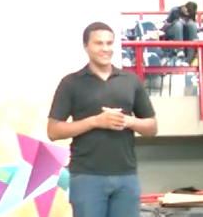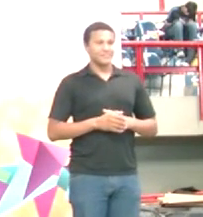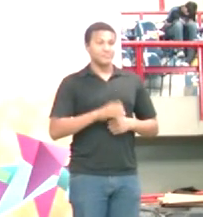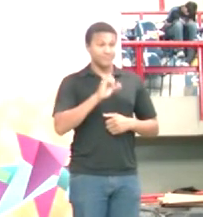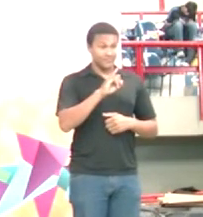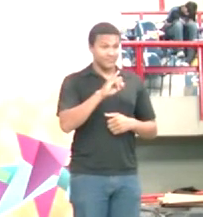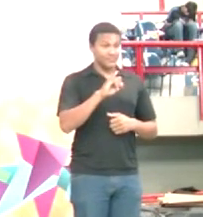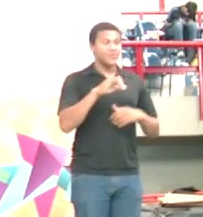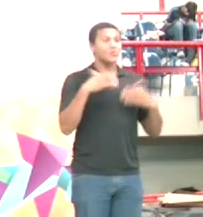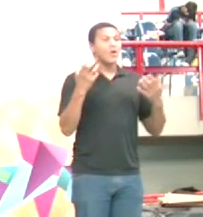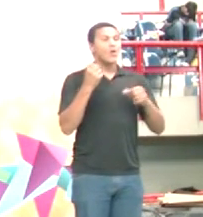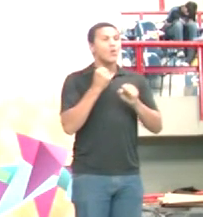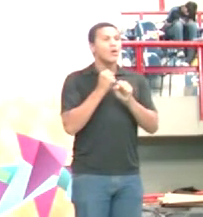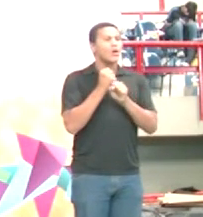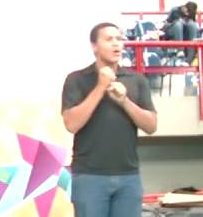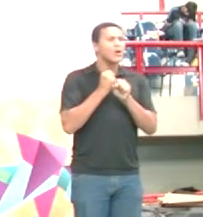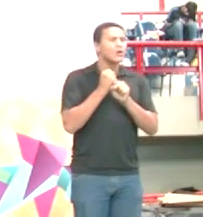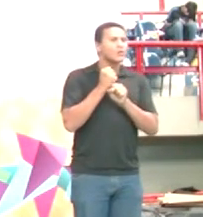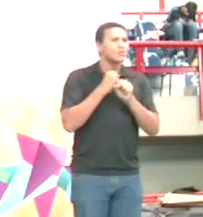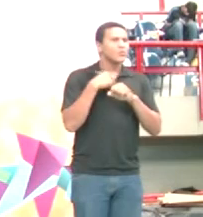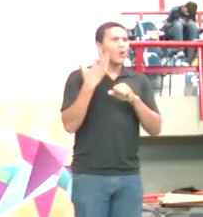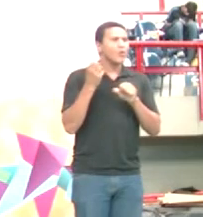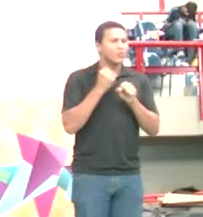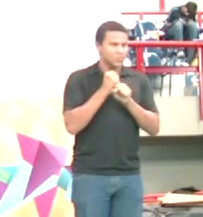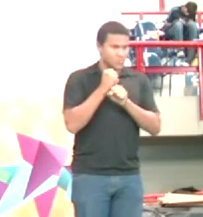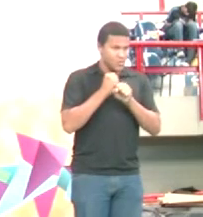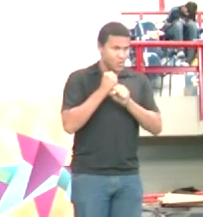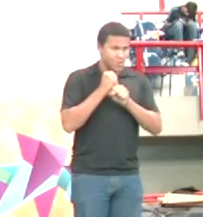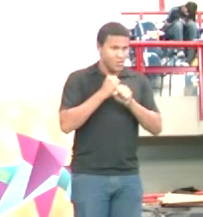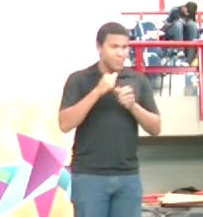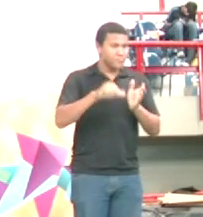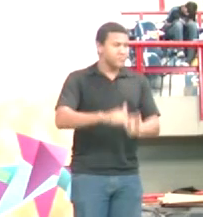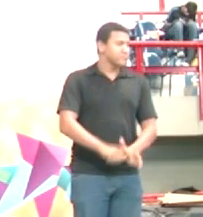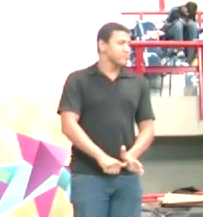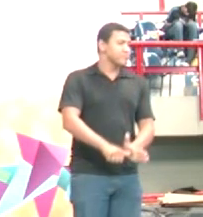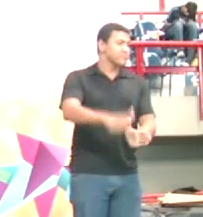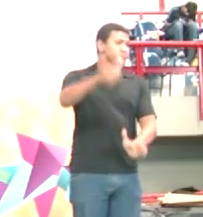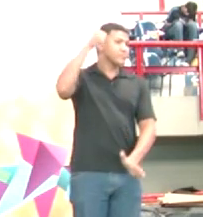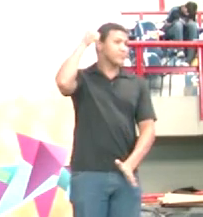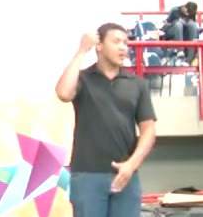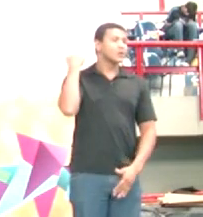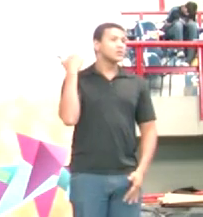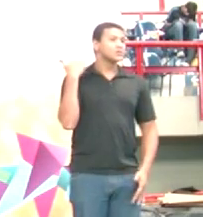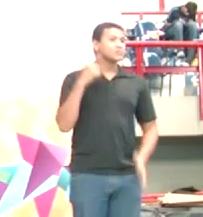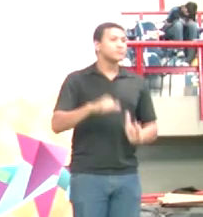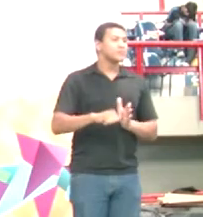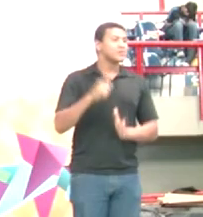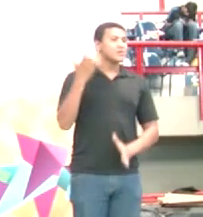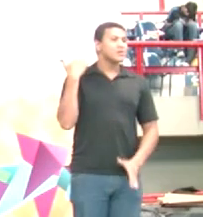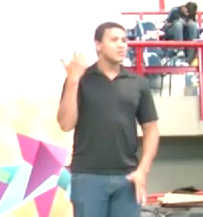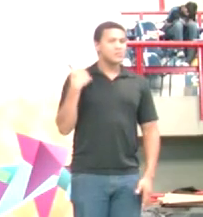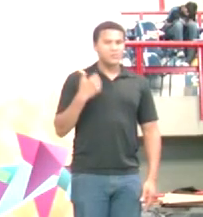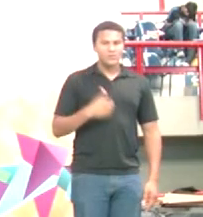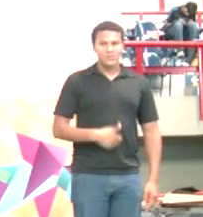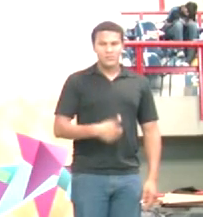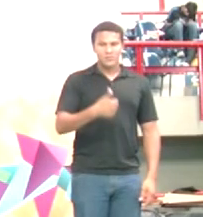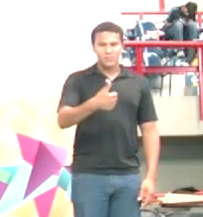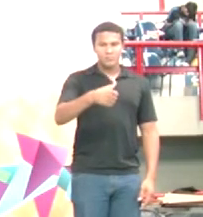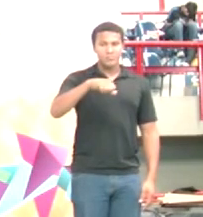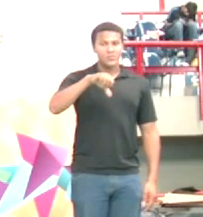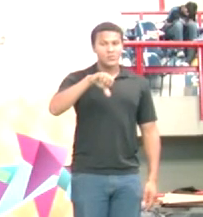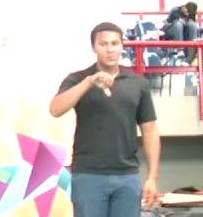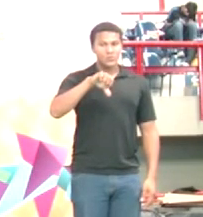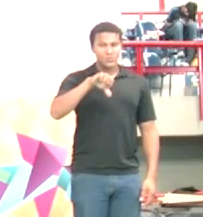Qual é o ano da nossa primeira Constituição? Não, essa aí é a segunda. Essa